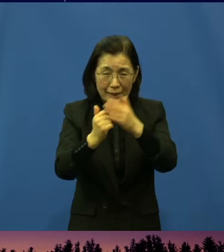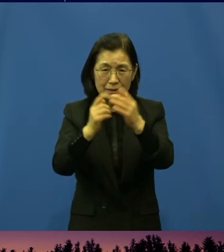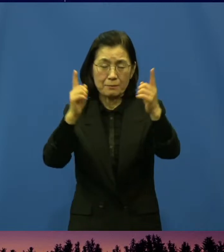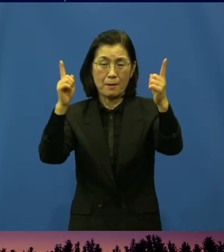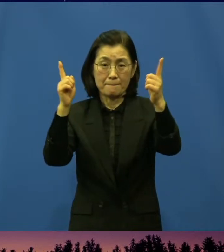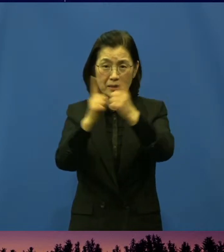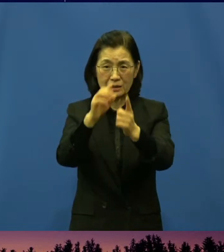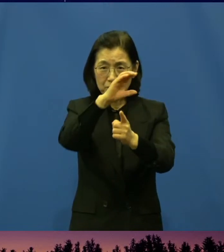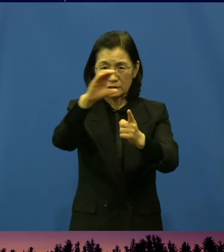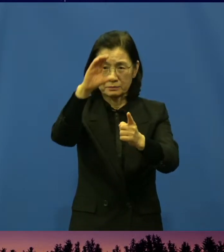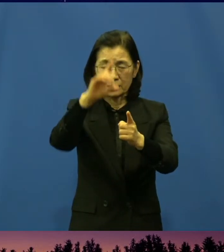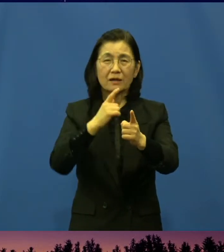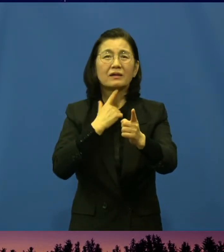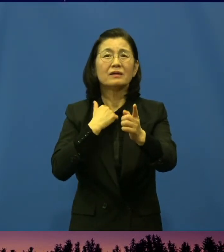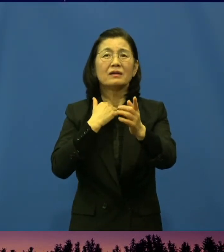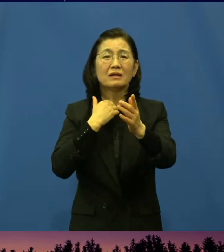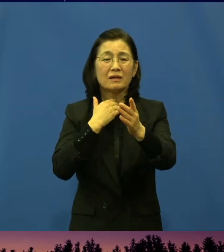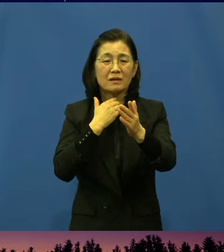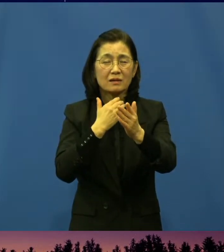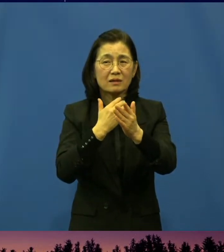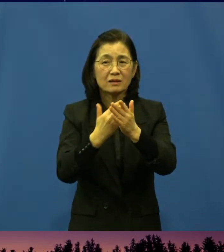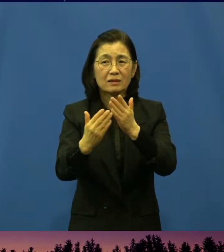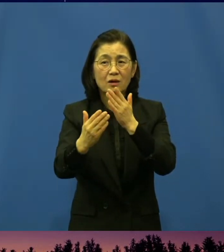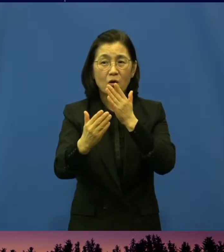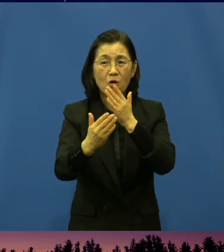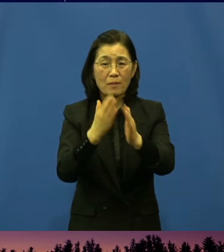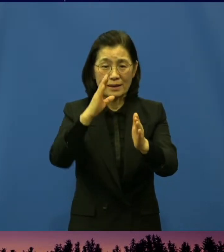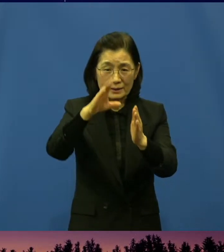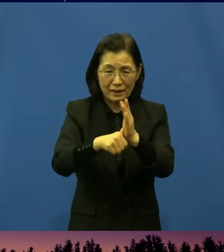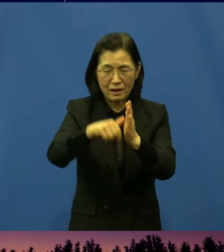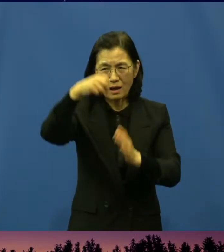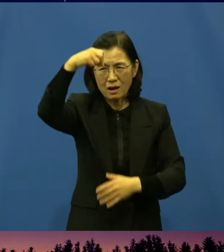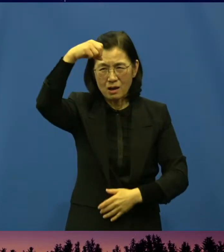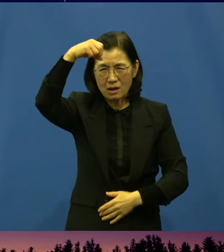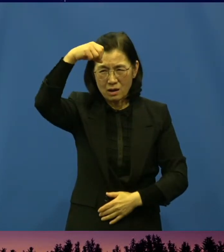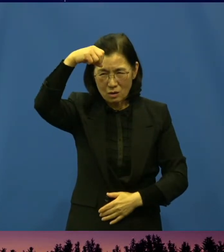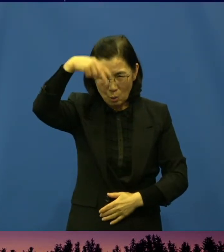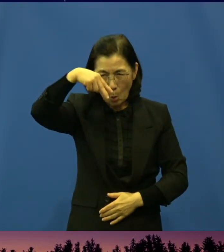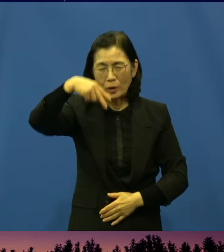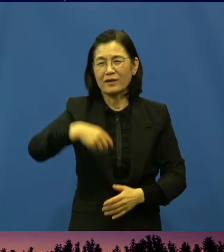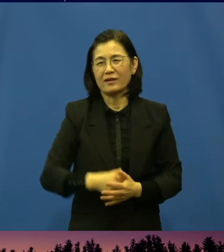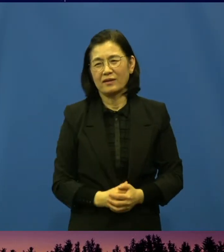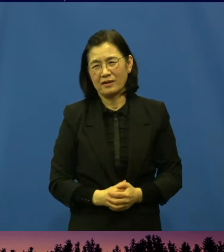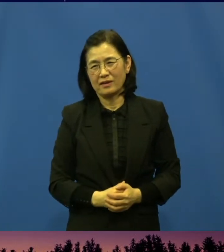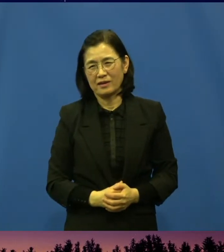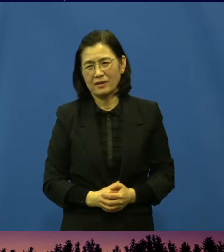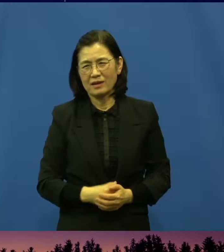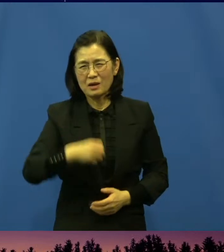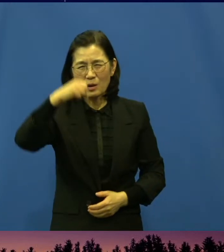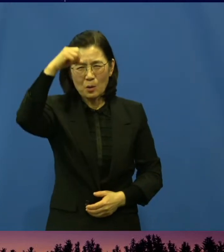경험하고 막 뒤집어진 그 순간, 고2가 참 중요해요.